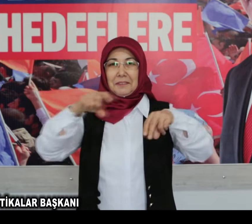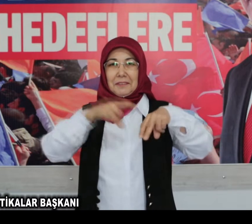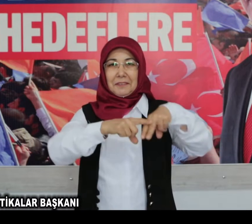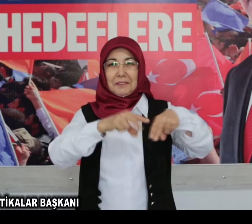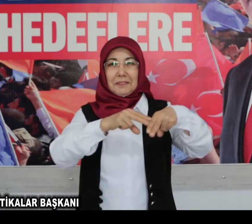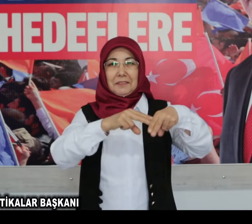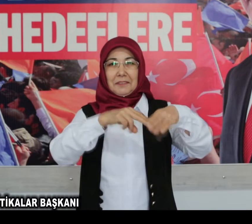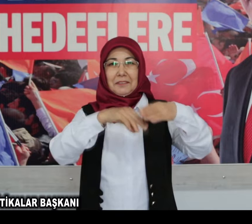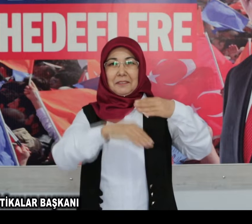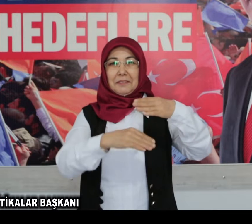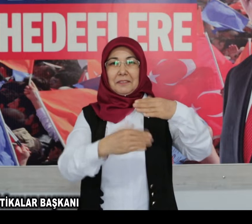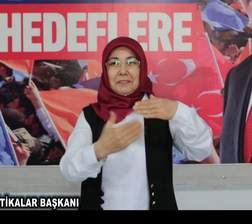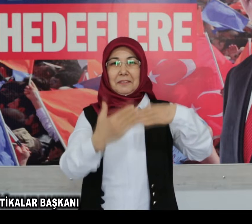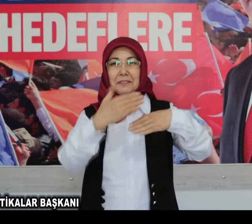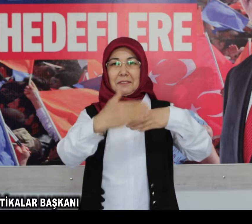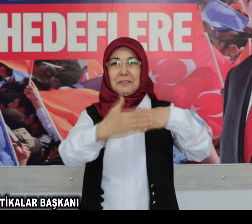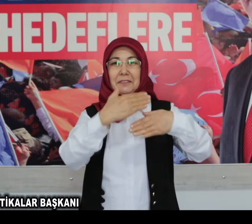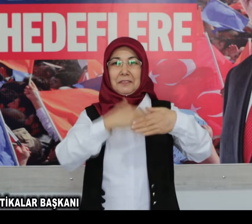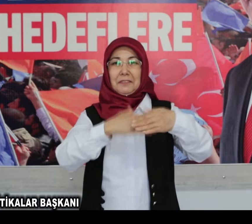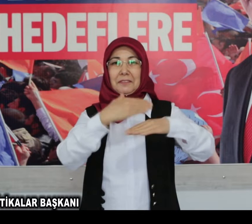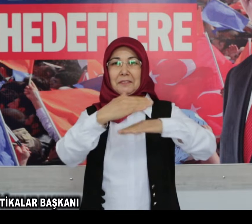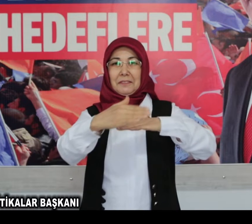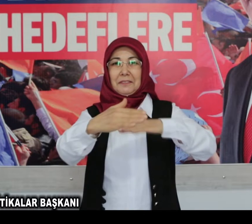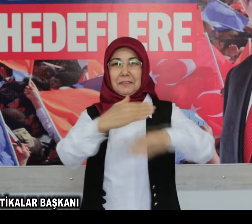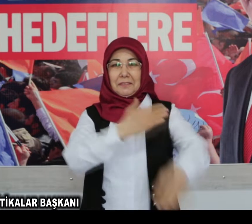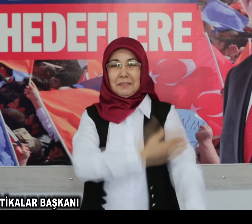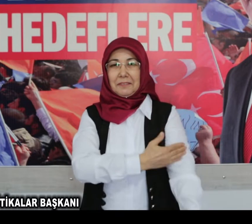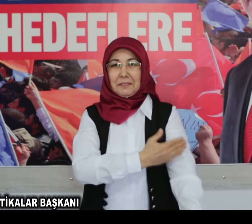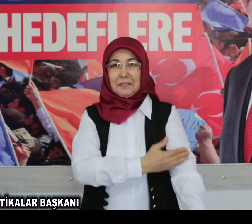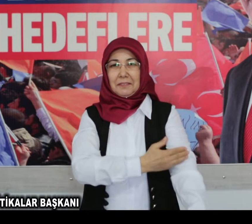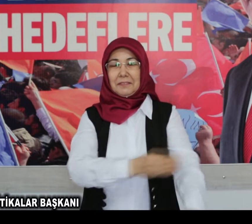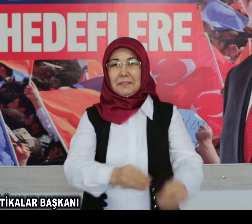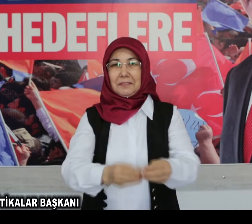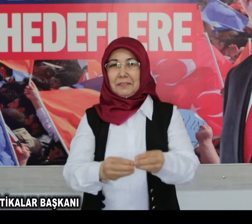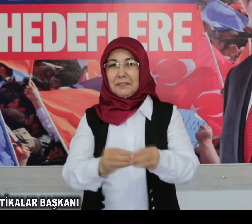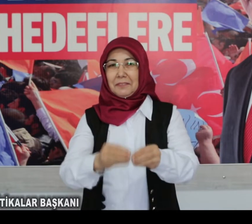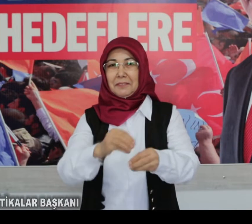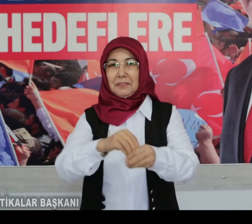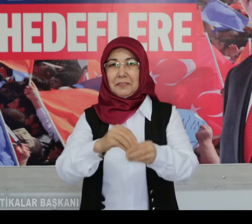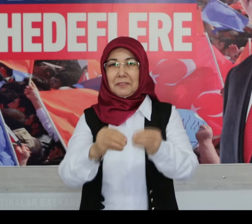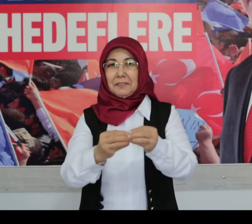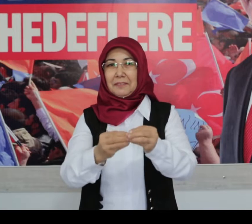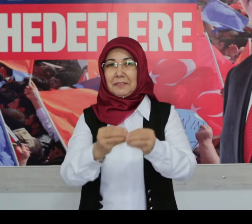samimiyet, gayret ve AK Parti. Önce millet, memleket, derdine